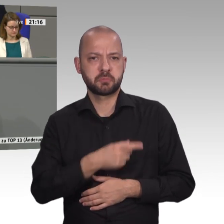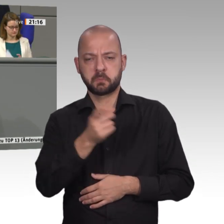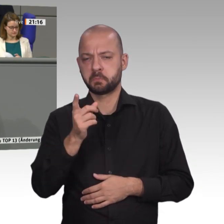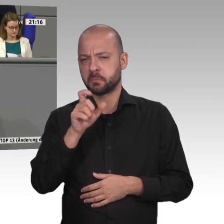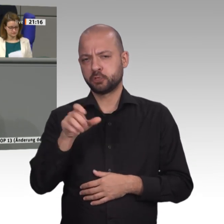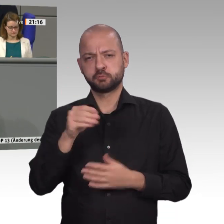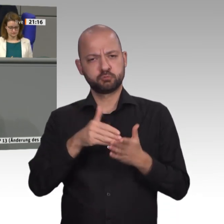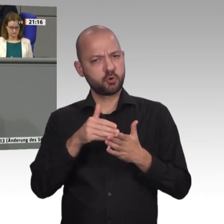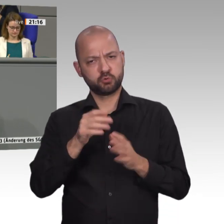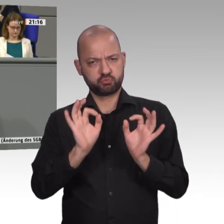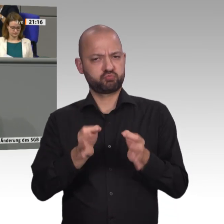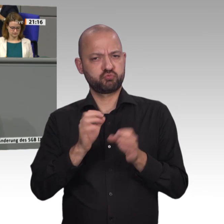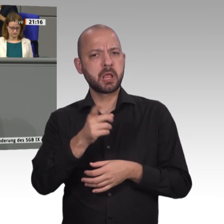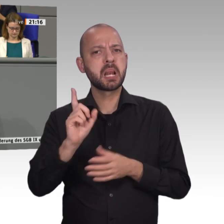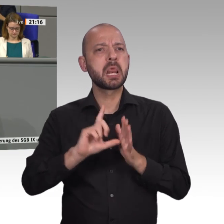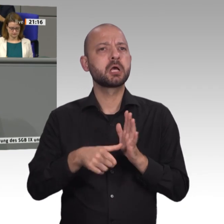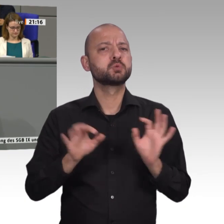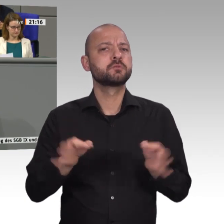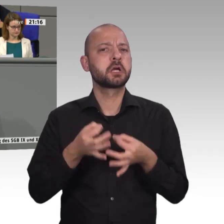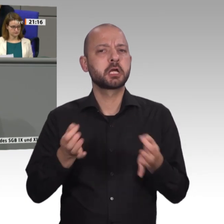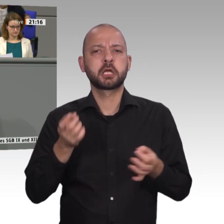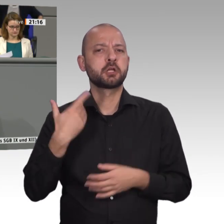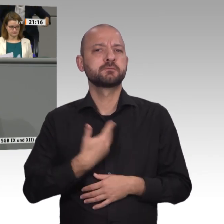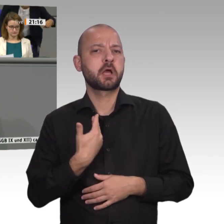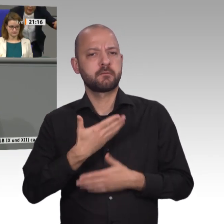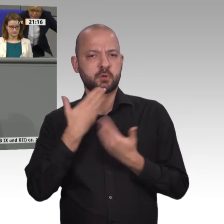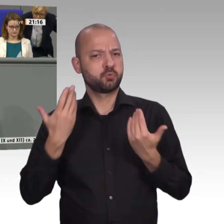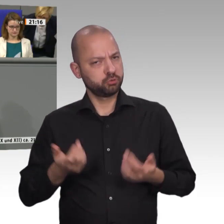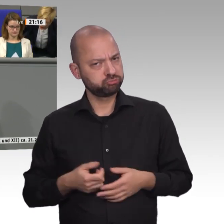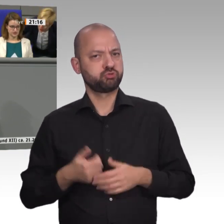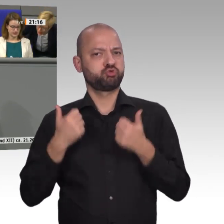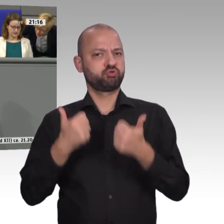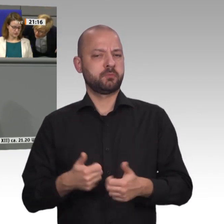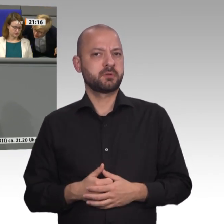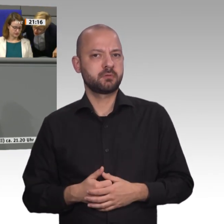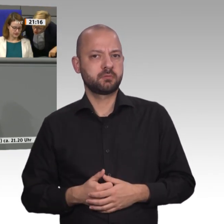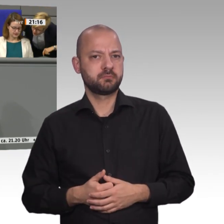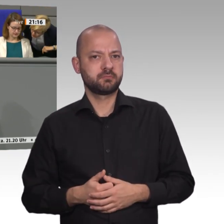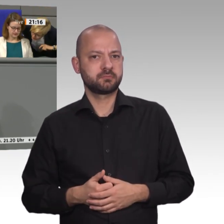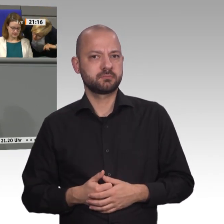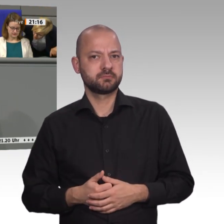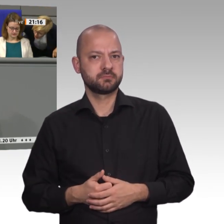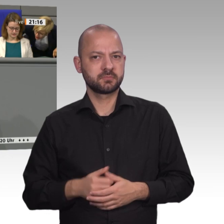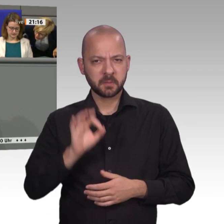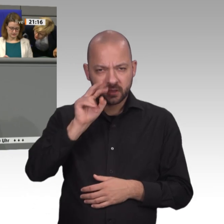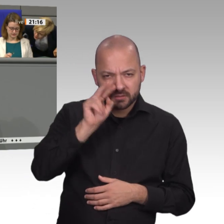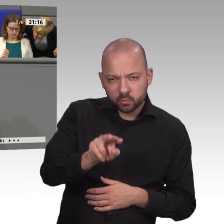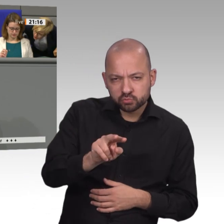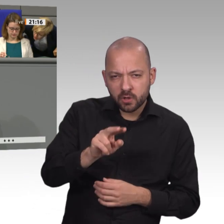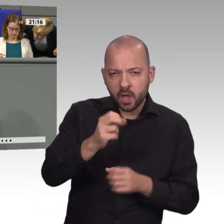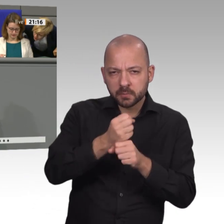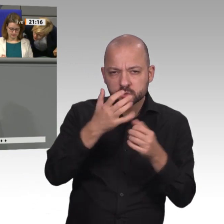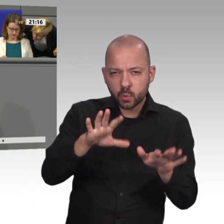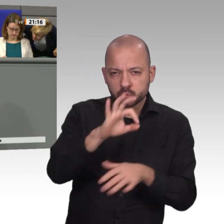an der Zahl der Betroffenen erhöht ist. Menschen mit Behinderung sind länger arbeitssuchend als Menschen ohne